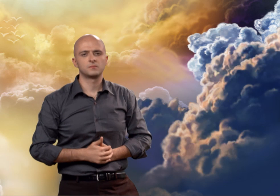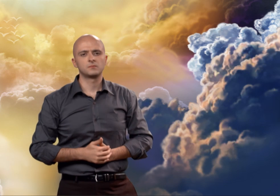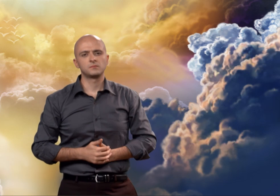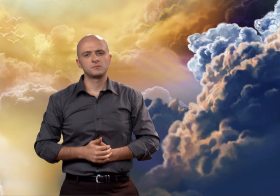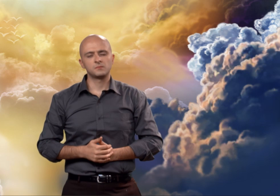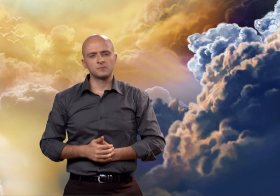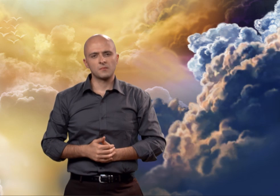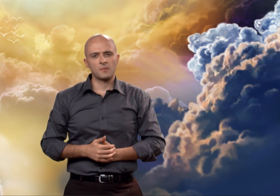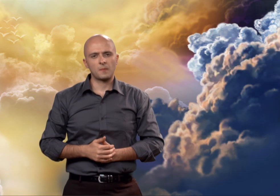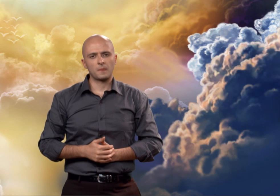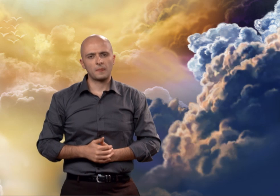rejeitam a Deus.